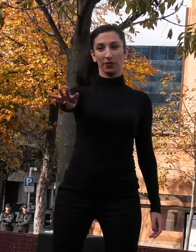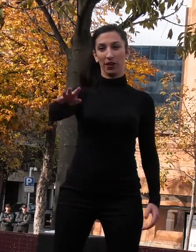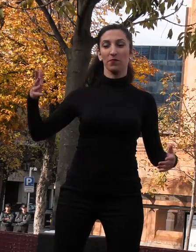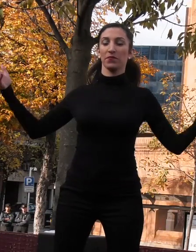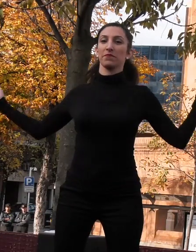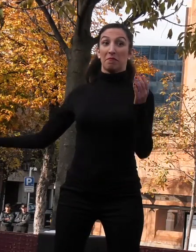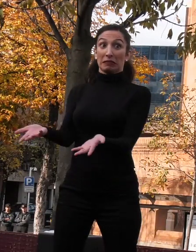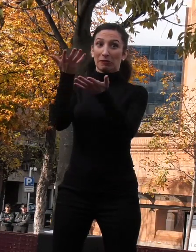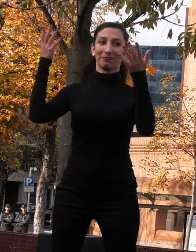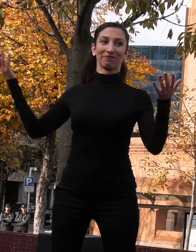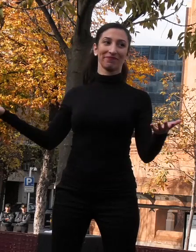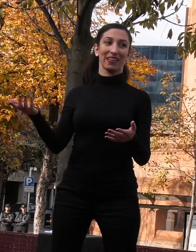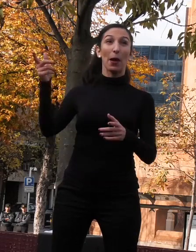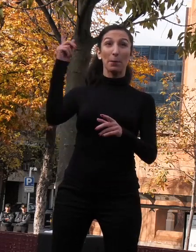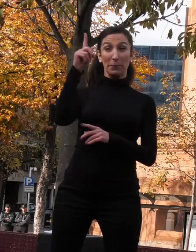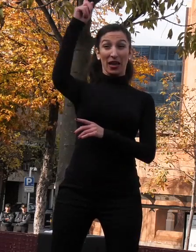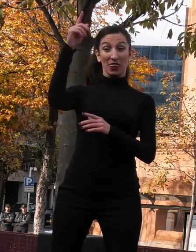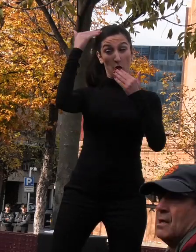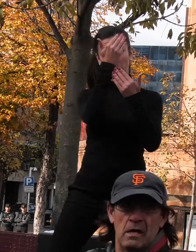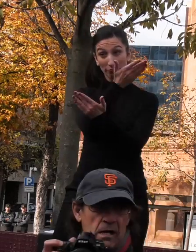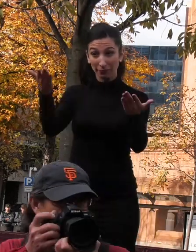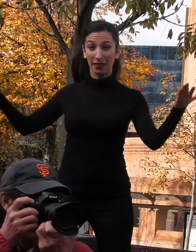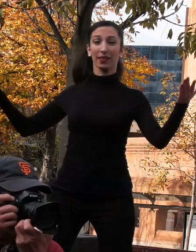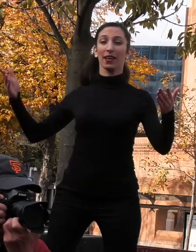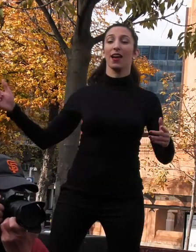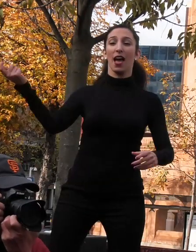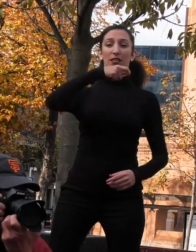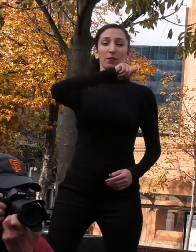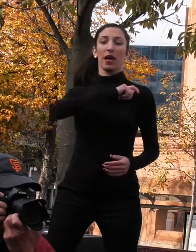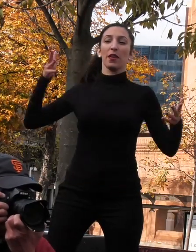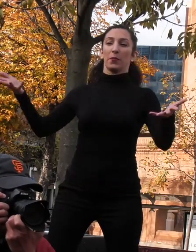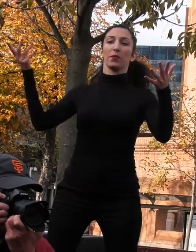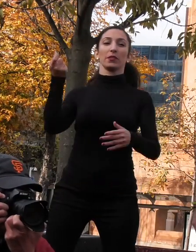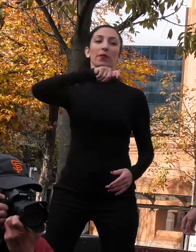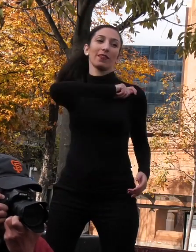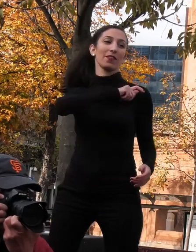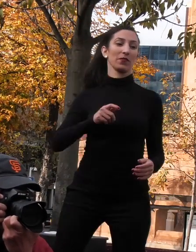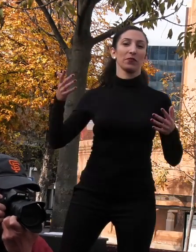y que Dios bendiga a España. ¡Viva España! ¡Viva!